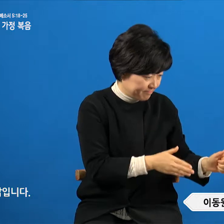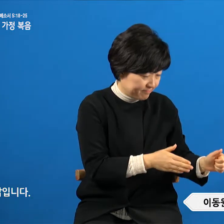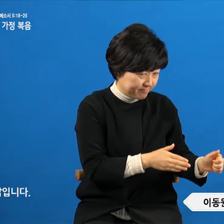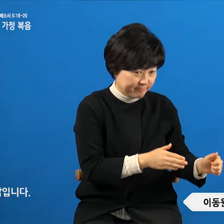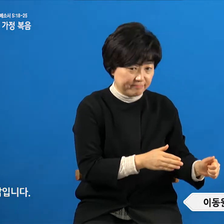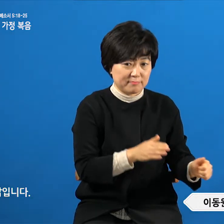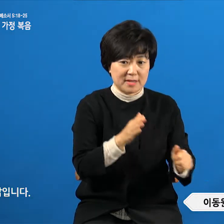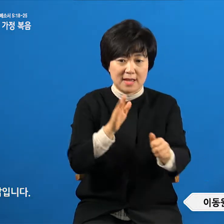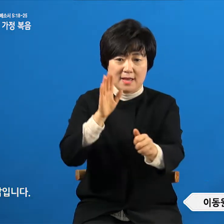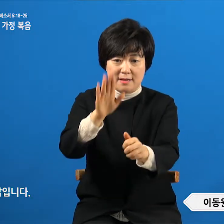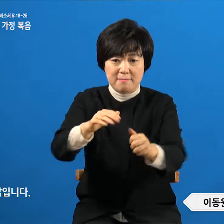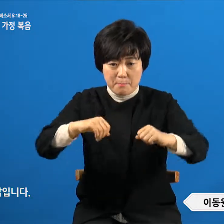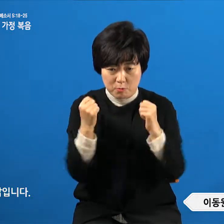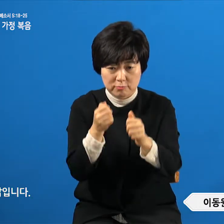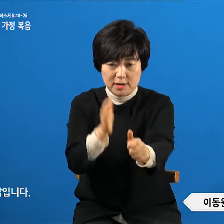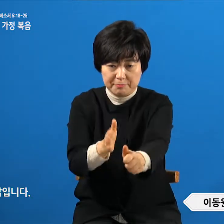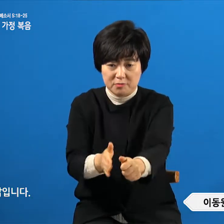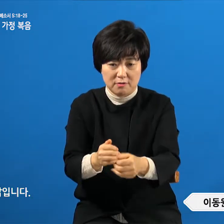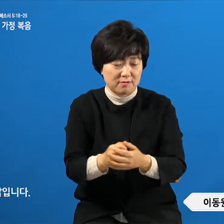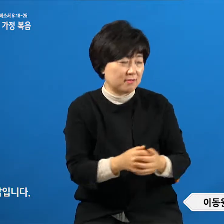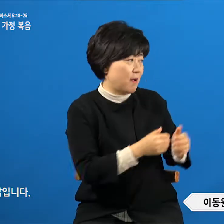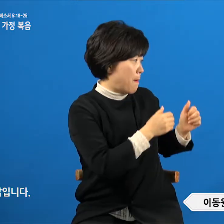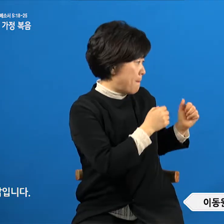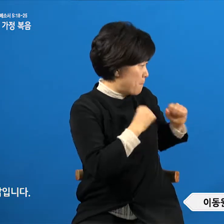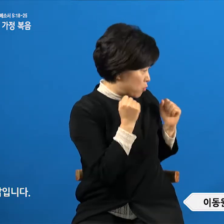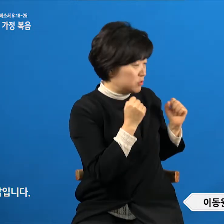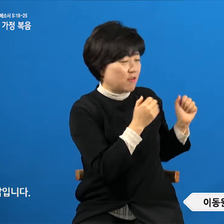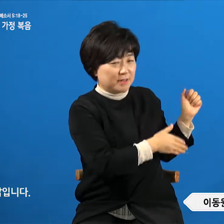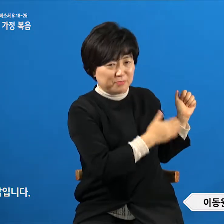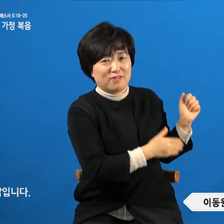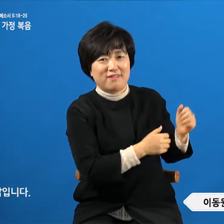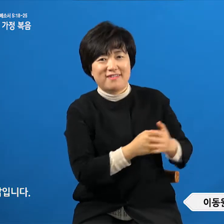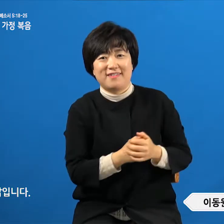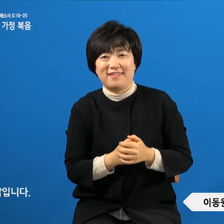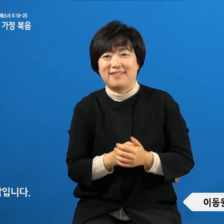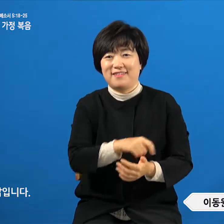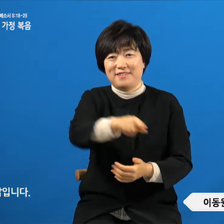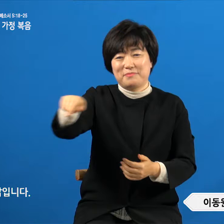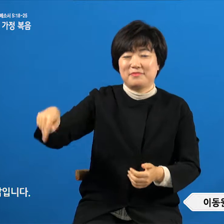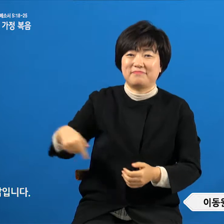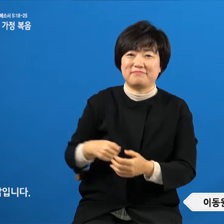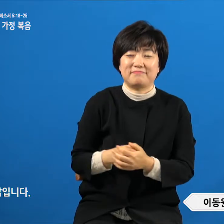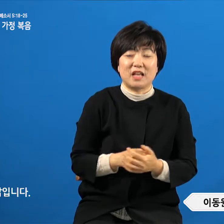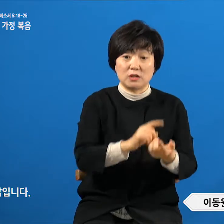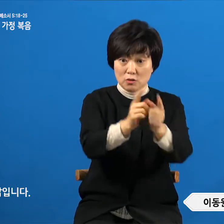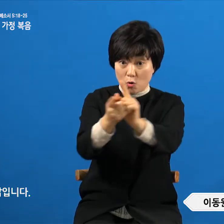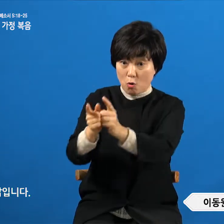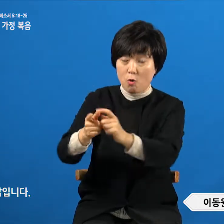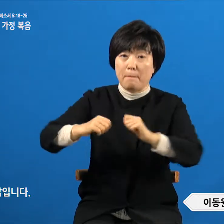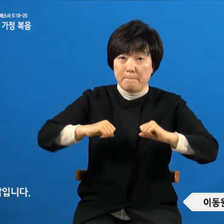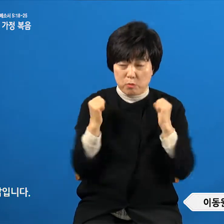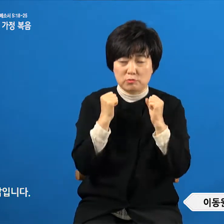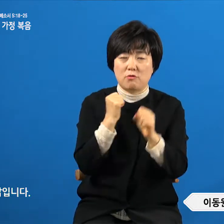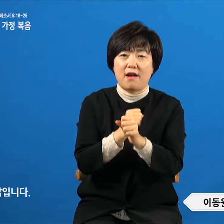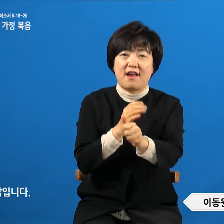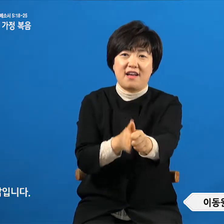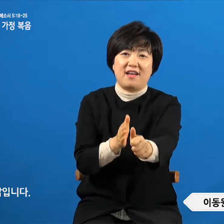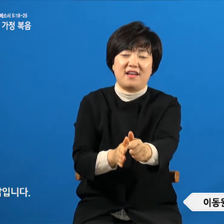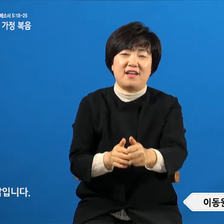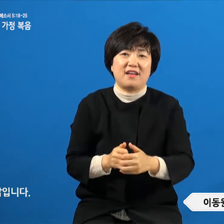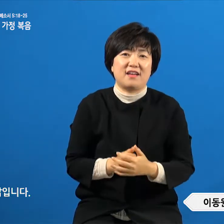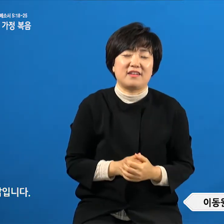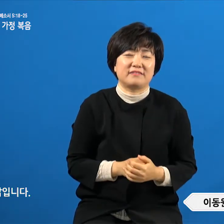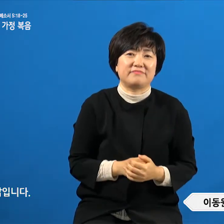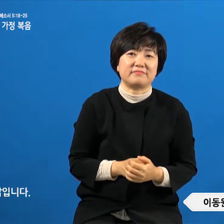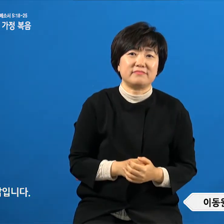앞뒤 시작. 복종하는 삶을 사십시다. 여기서 복종은 피차에 복종하라는 말이에요. 서로